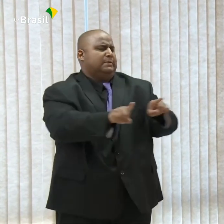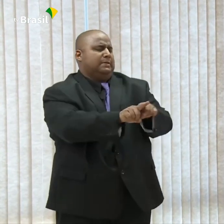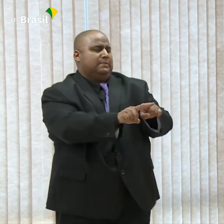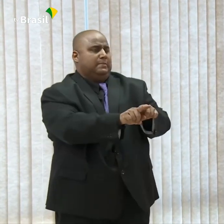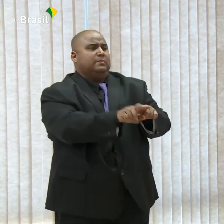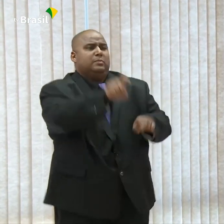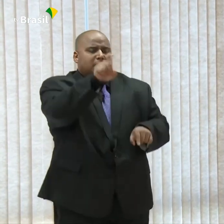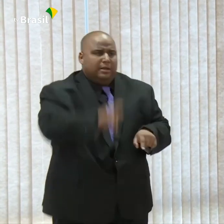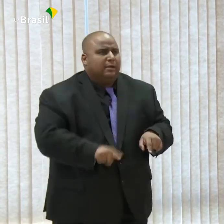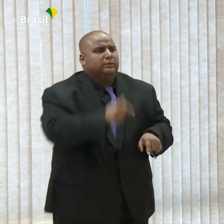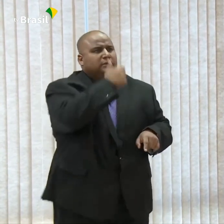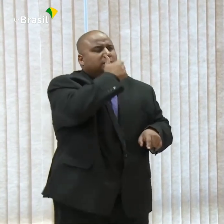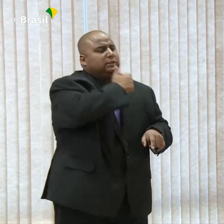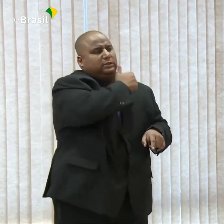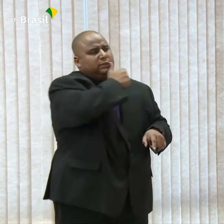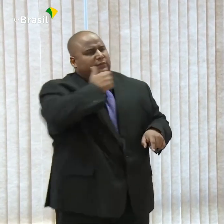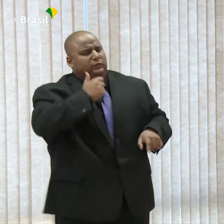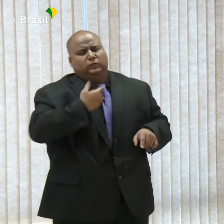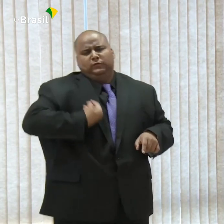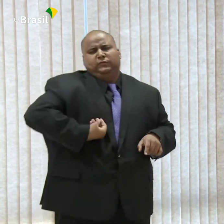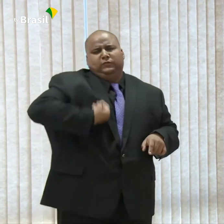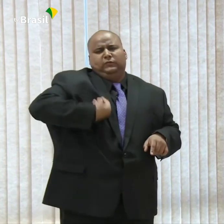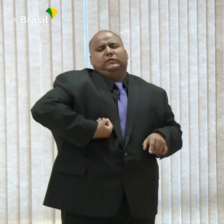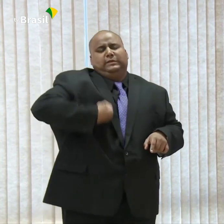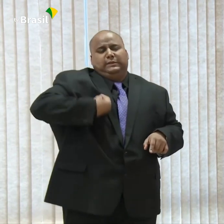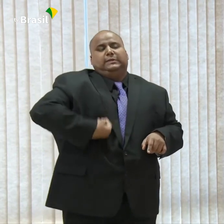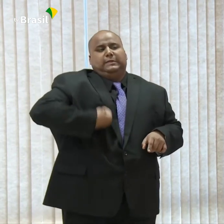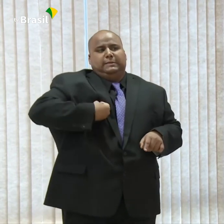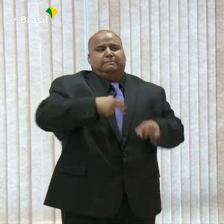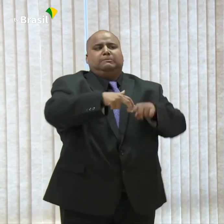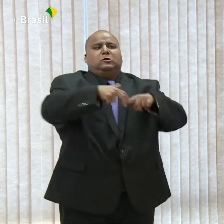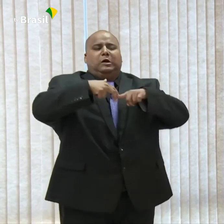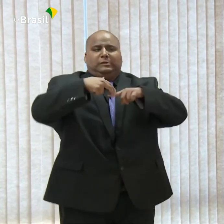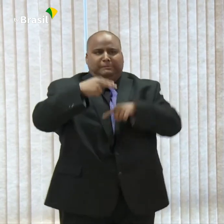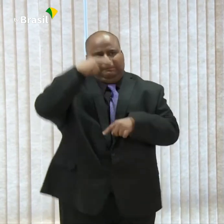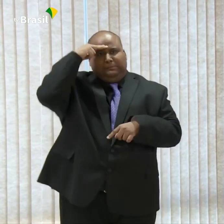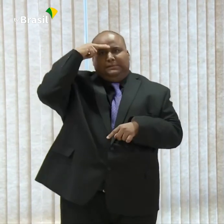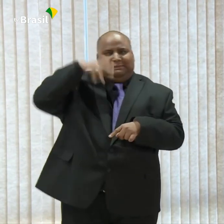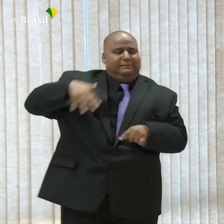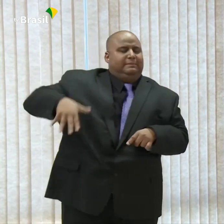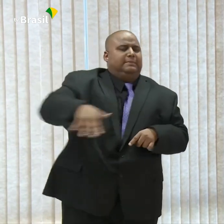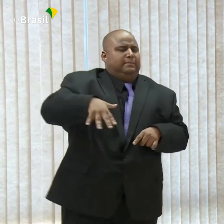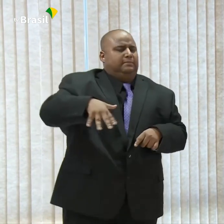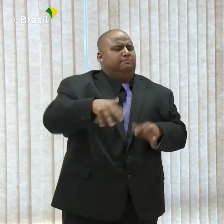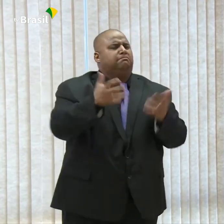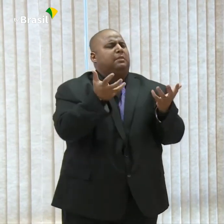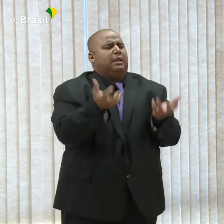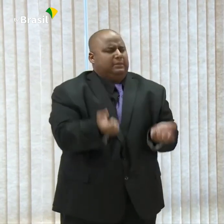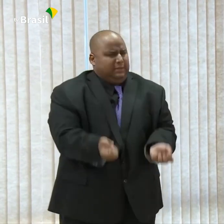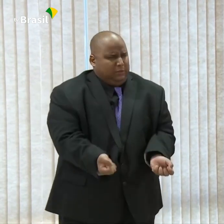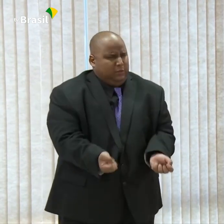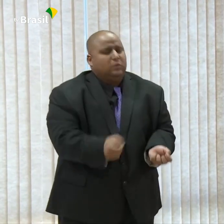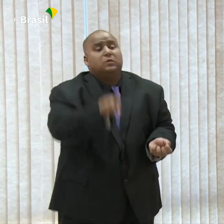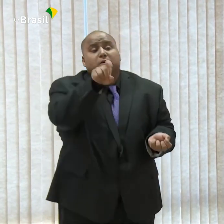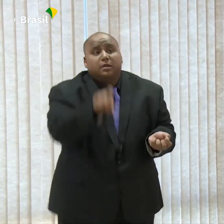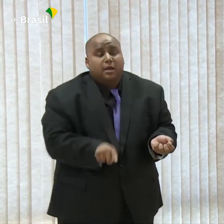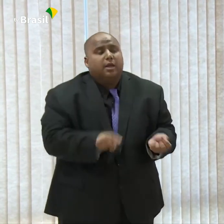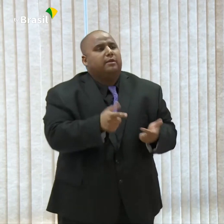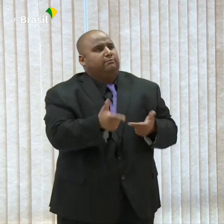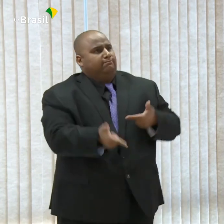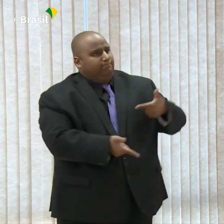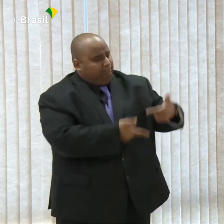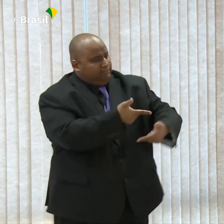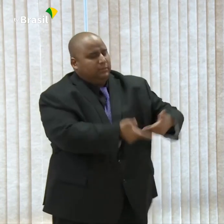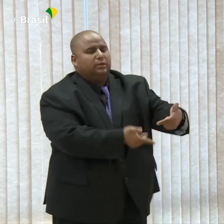que dedicam suas vidas a servir o Brasil e prometeu valorizar os projetos estratégicos do Ministério